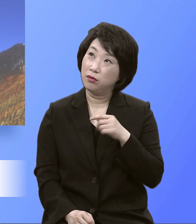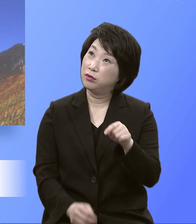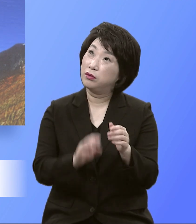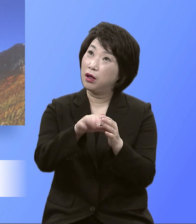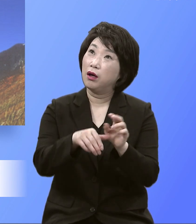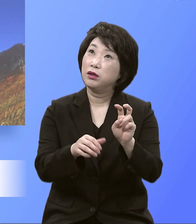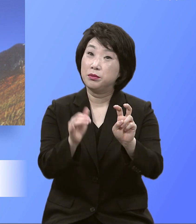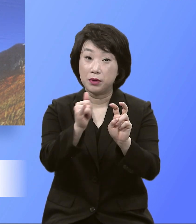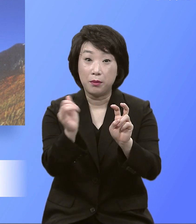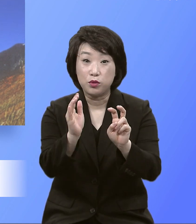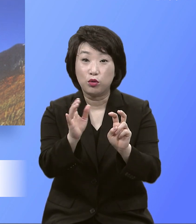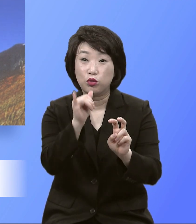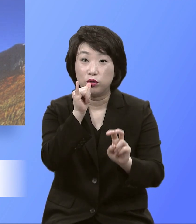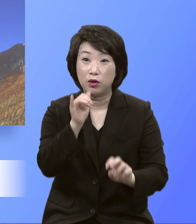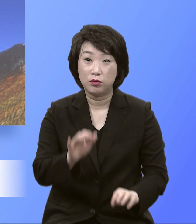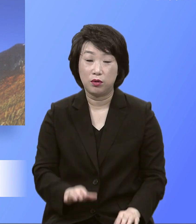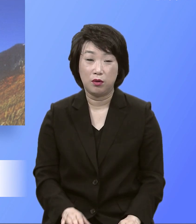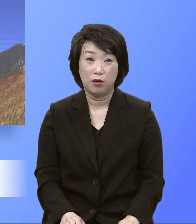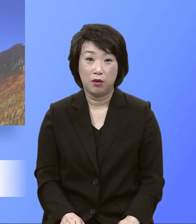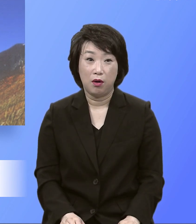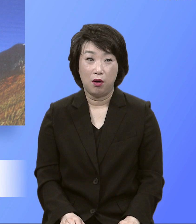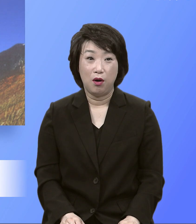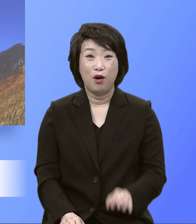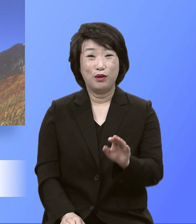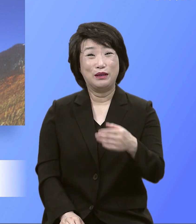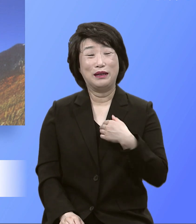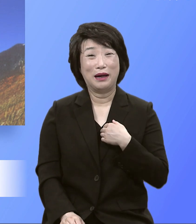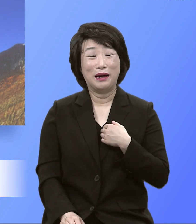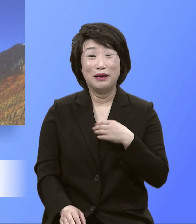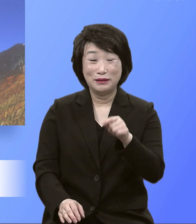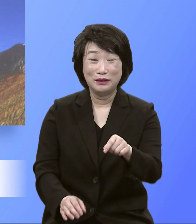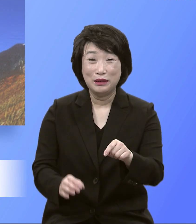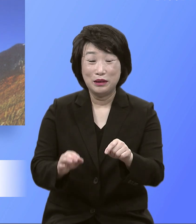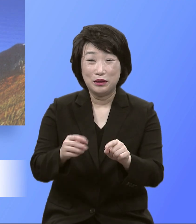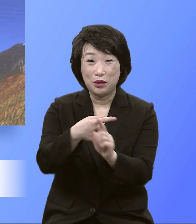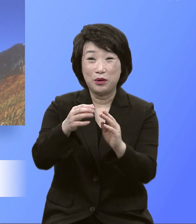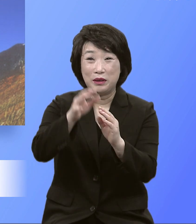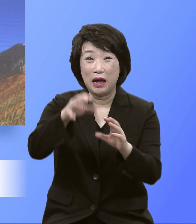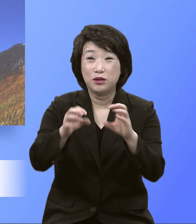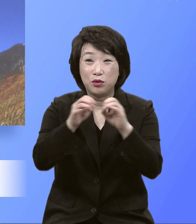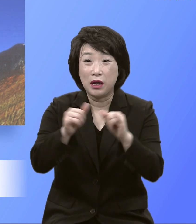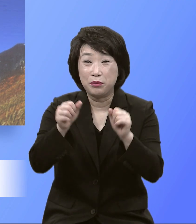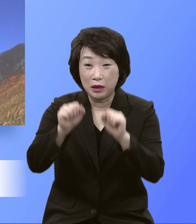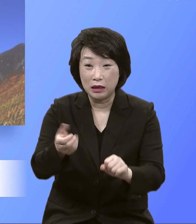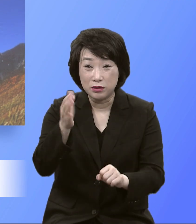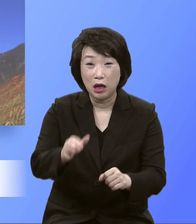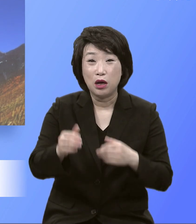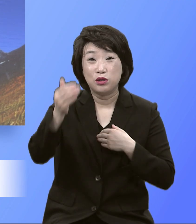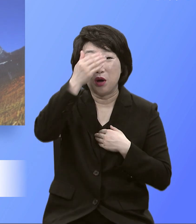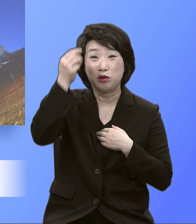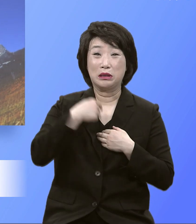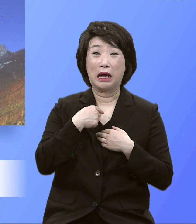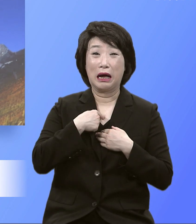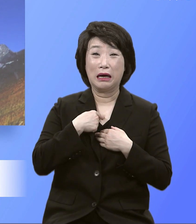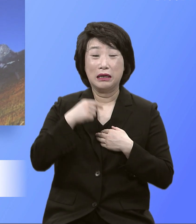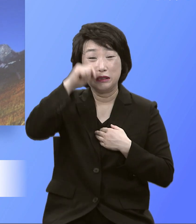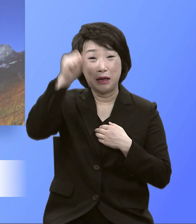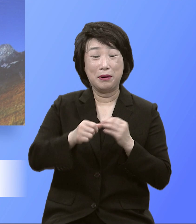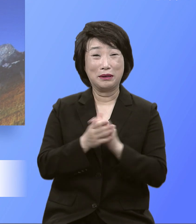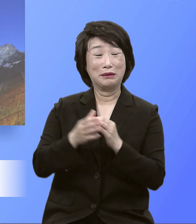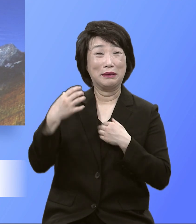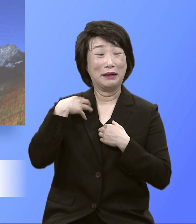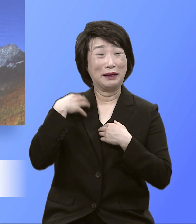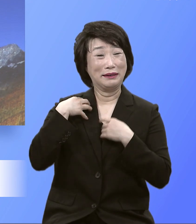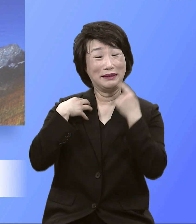근 20명이 계시고 무슨 전사님들도 계시고 근데 왜 청년이 내가 해야 되냐니까 새벽기도